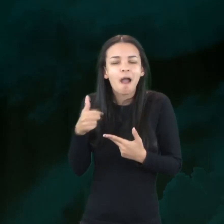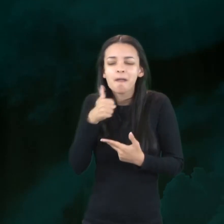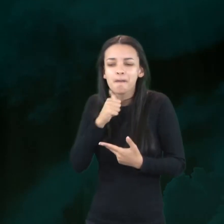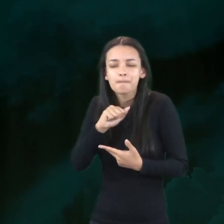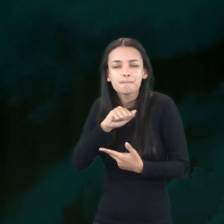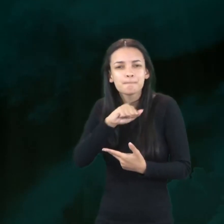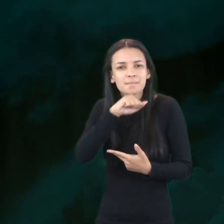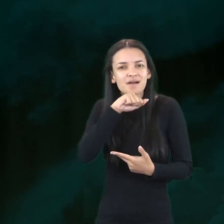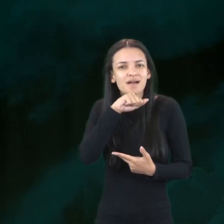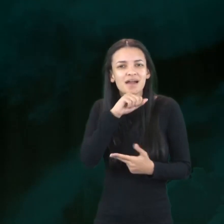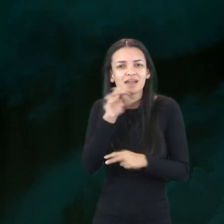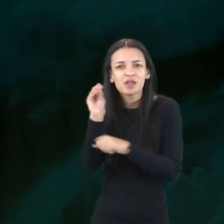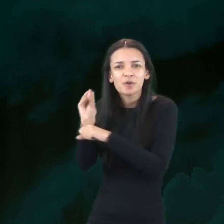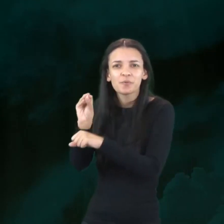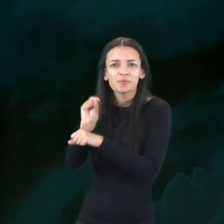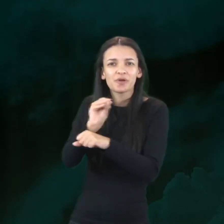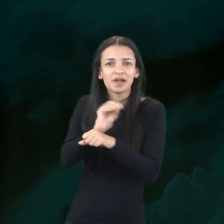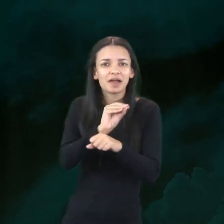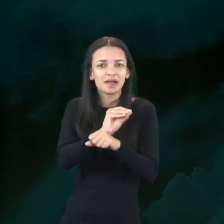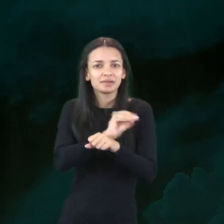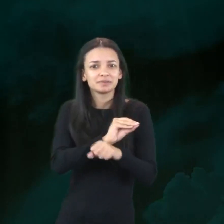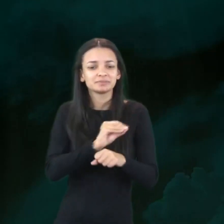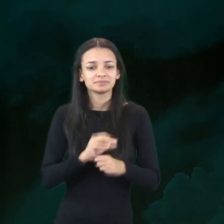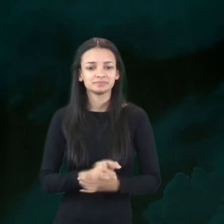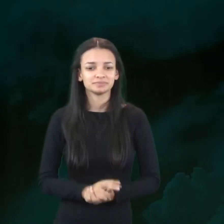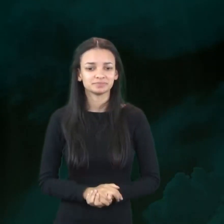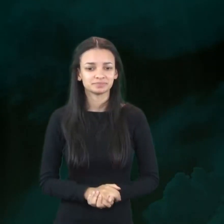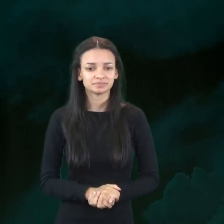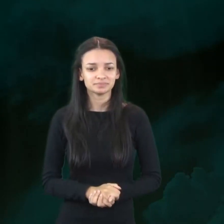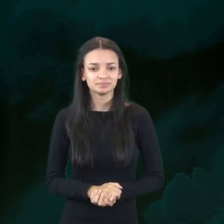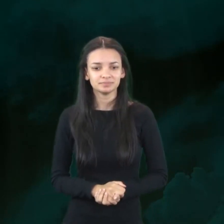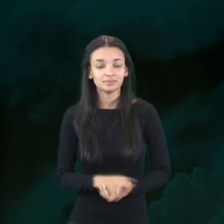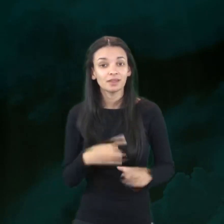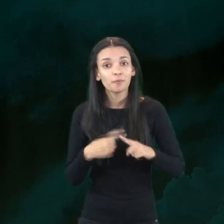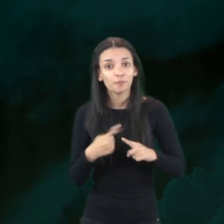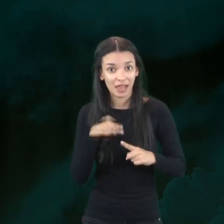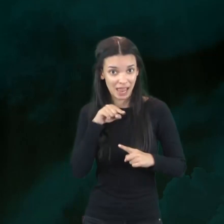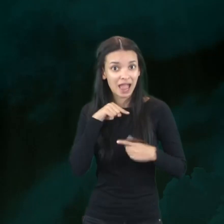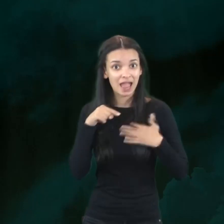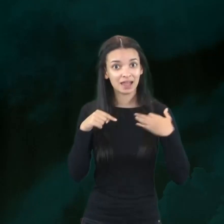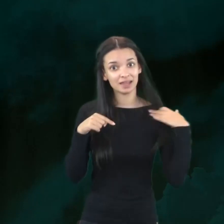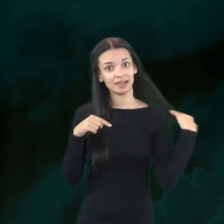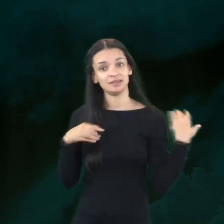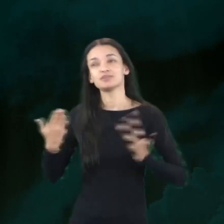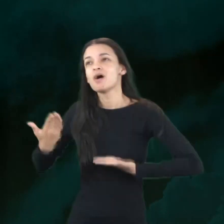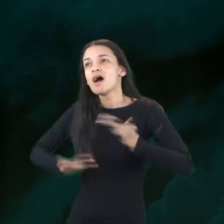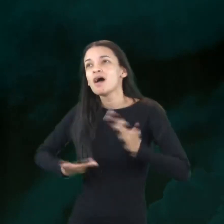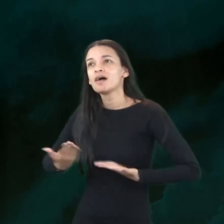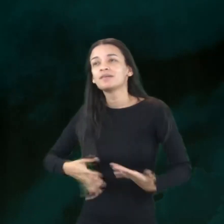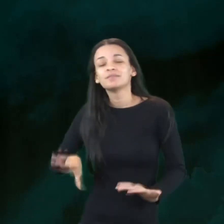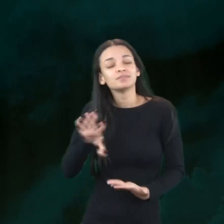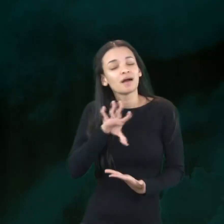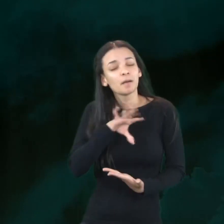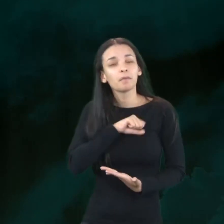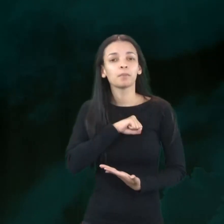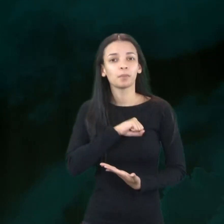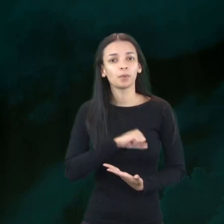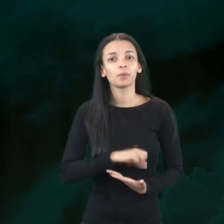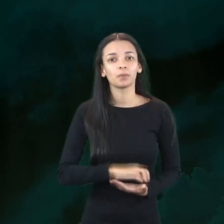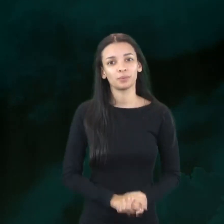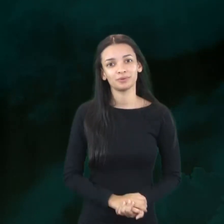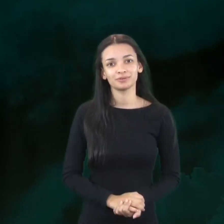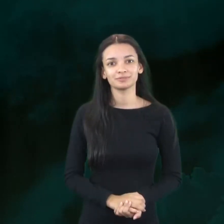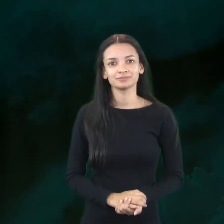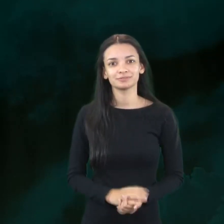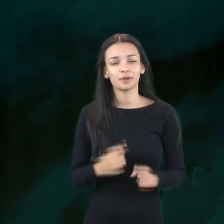os seus filhos. E também, o quê? Labor de amor. Porque vos recordais, irmãos, do